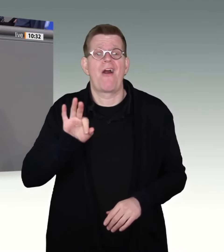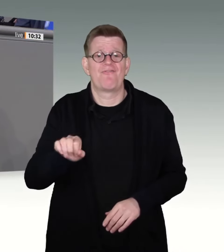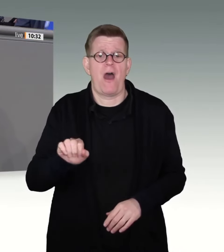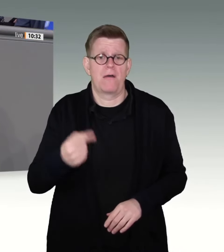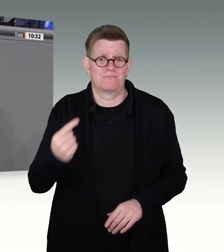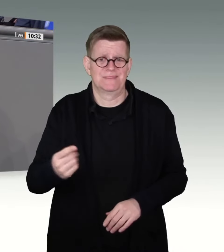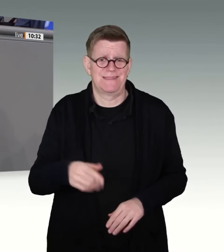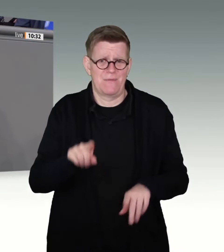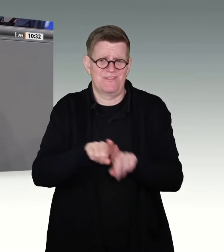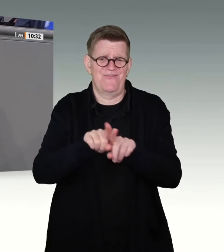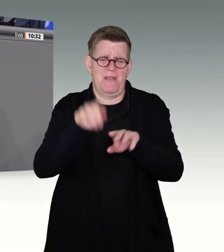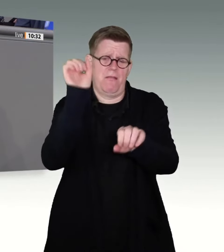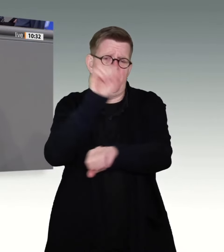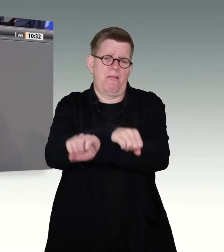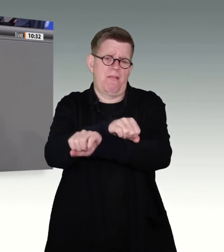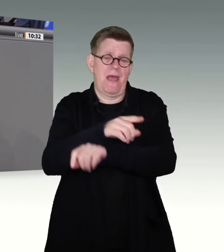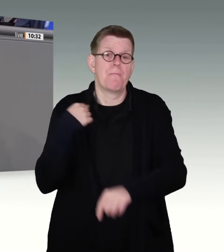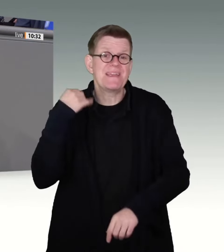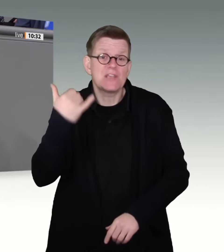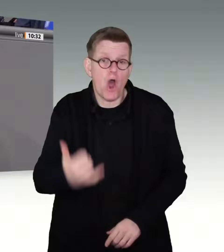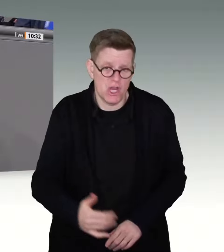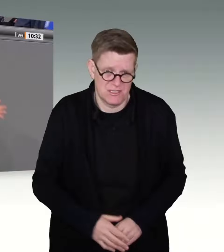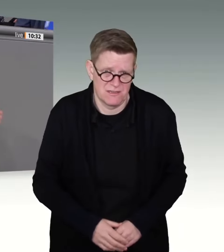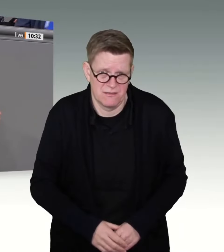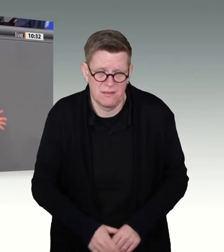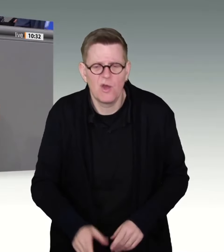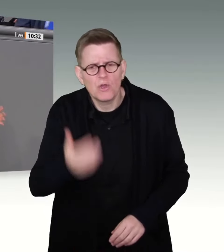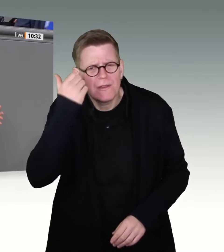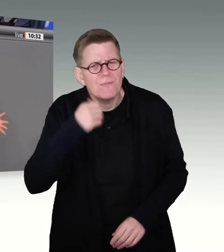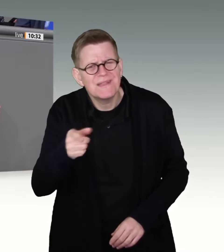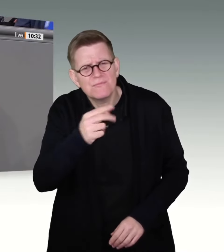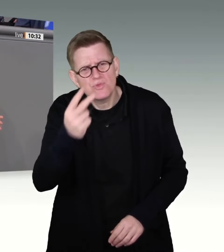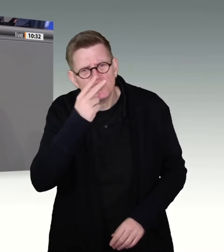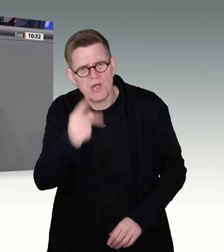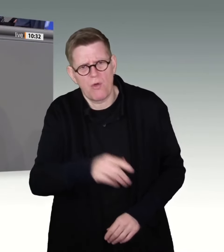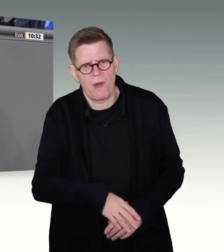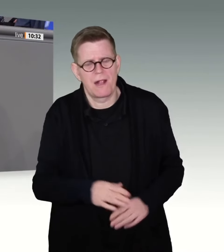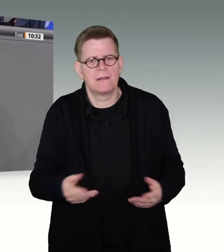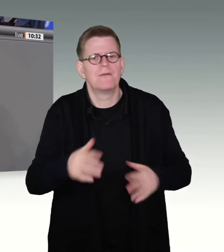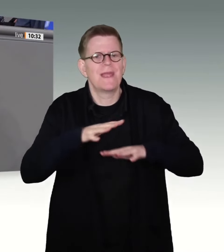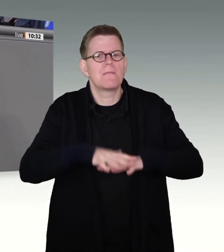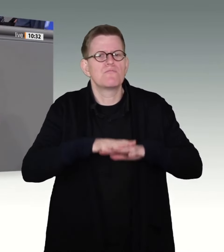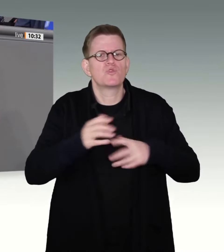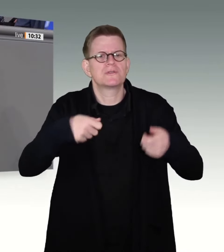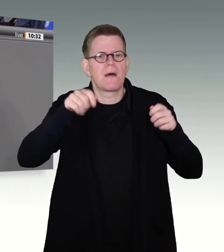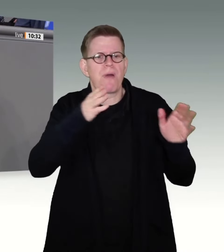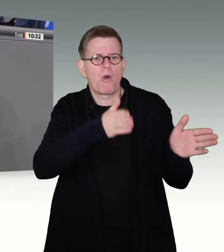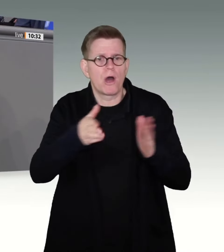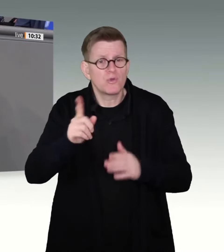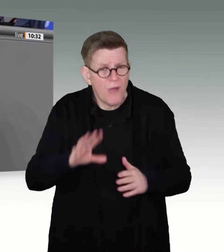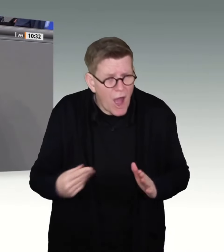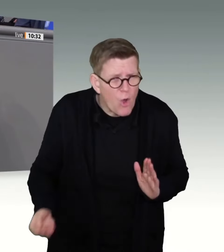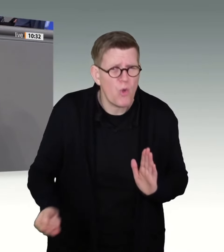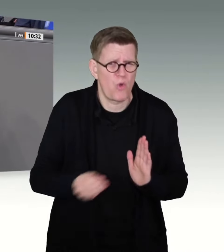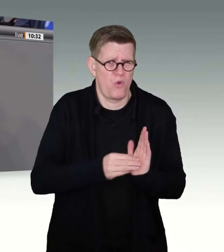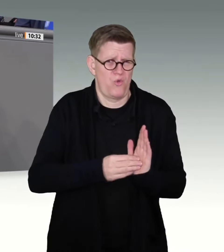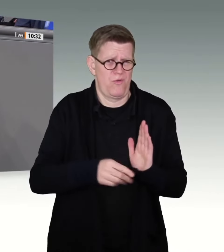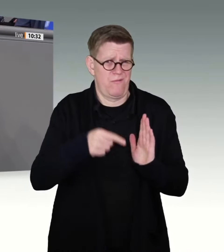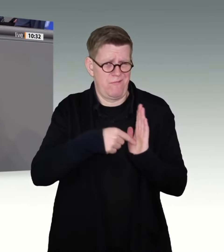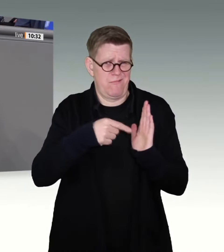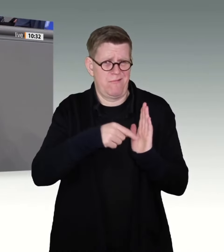liebe Union. Und Sie, nehmen Sie sich ein Beispiel, denn eben eine angepasste Musterbeordnung, das steht auch in den 14 Punkten, zum